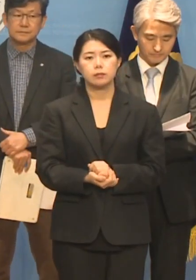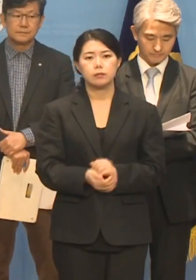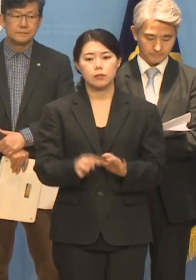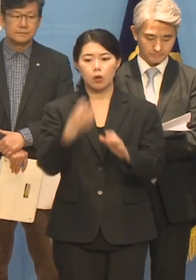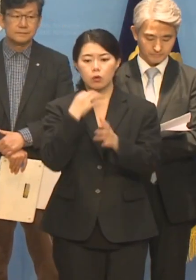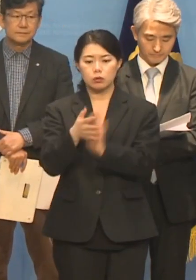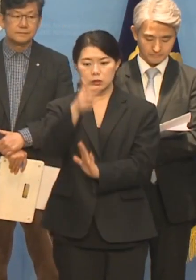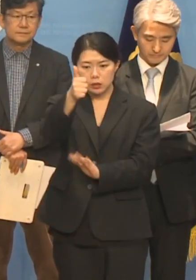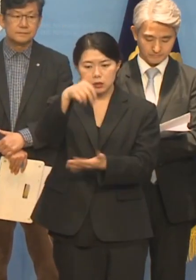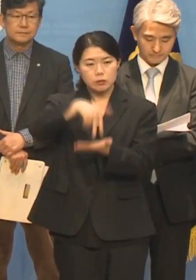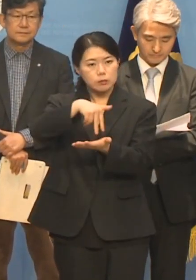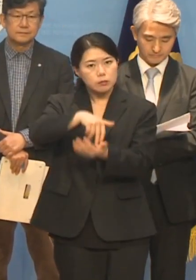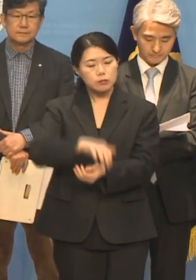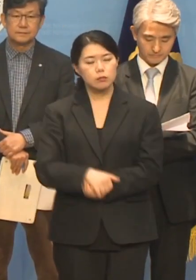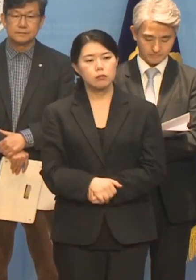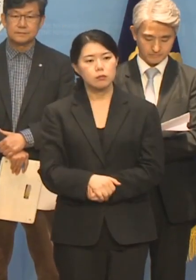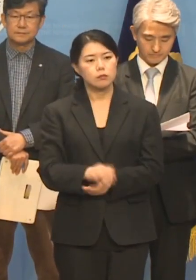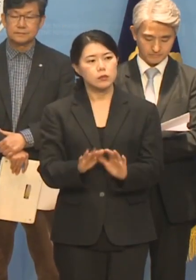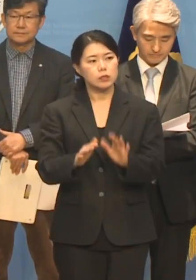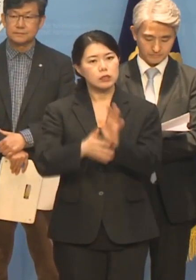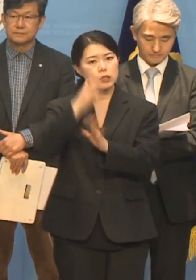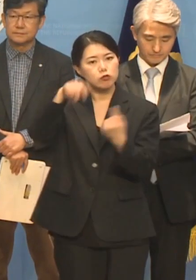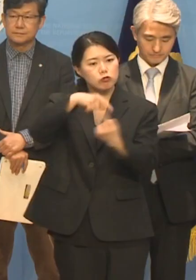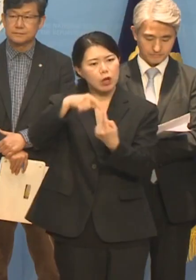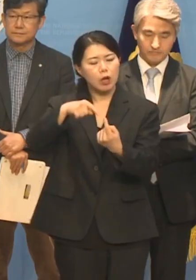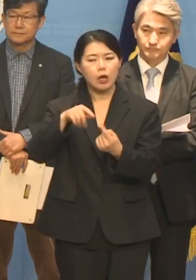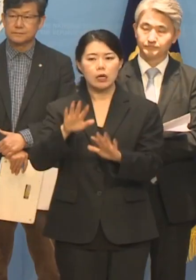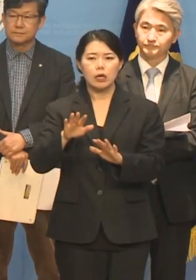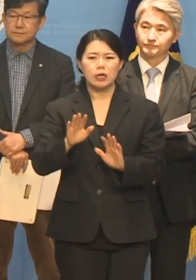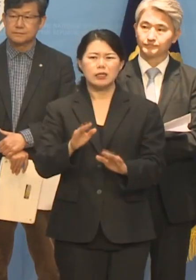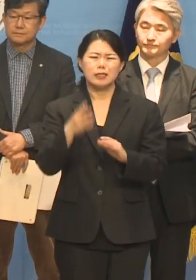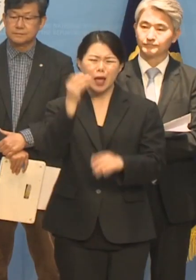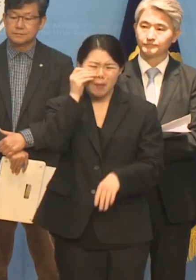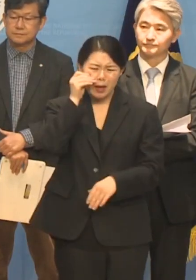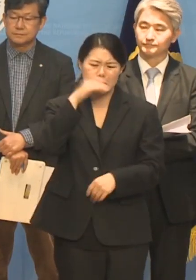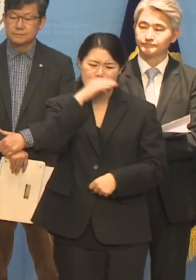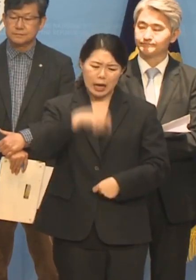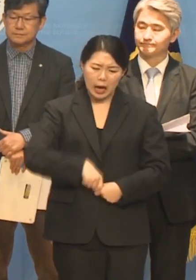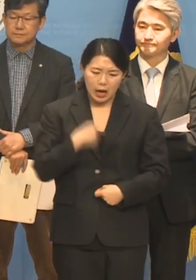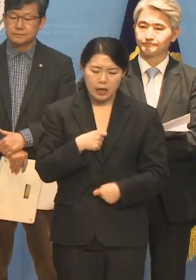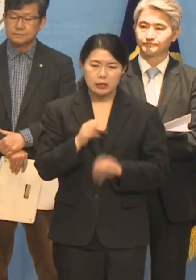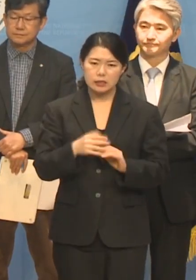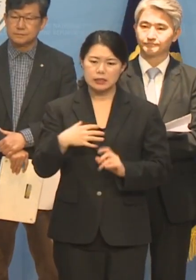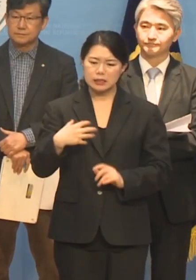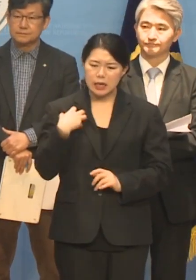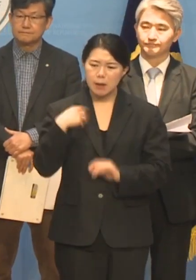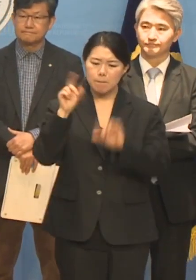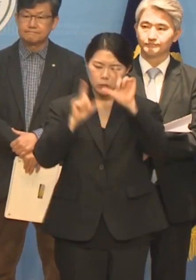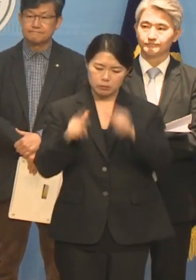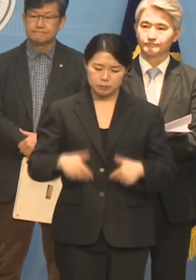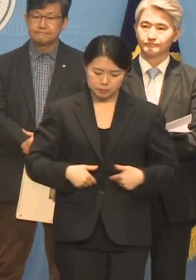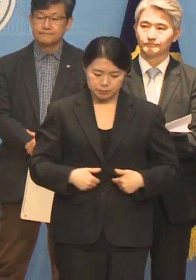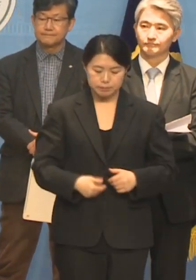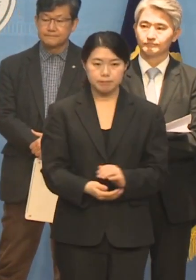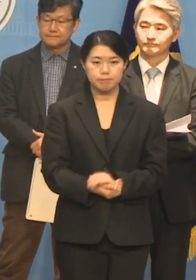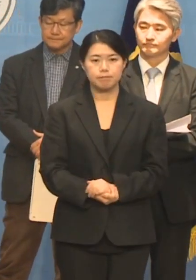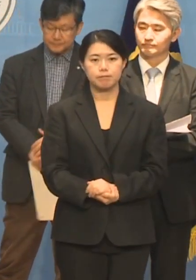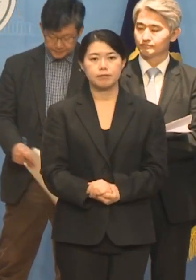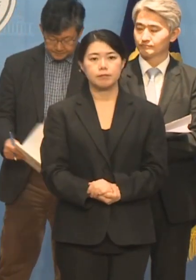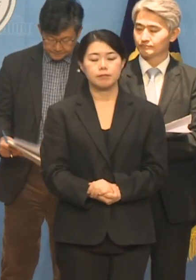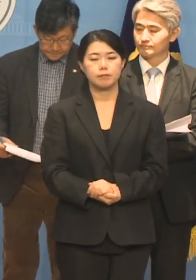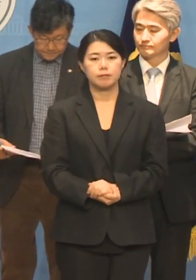오세훈 시장 입장에서는 시정에서 좀 진정성 있게 책임 있는 정치를 해야 된다, 이런 말씀을 드립니다.